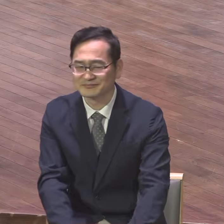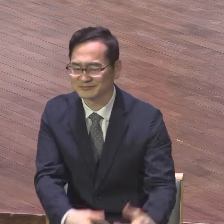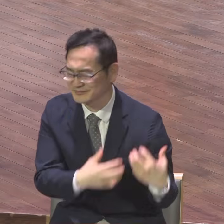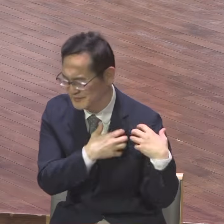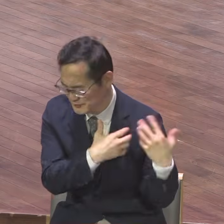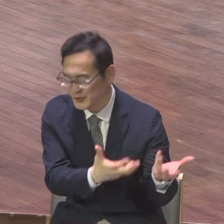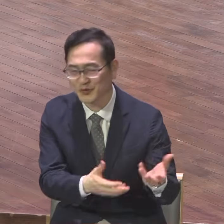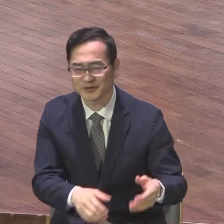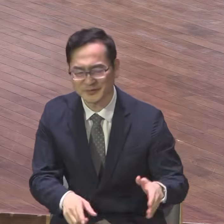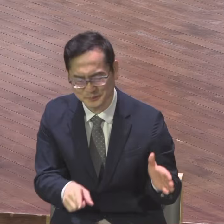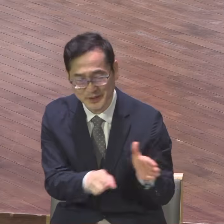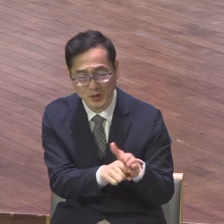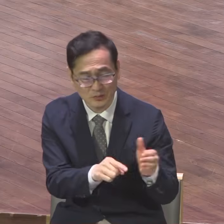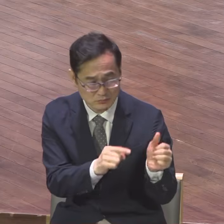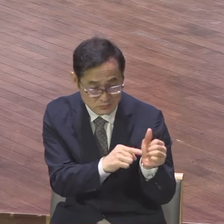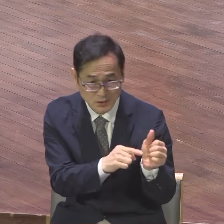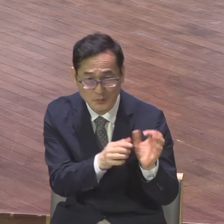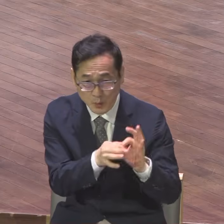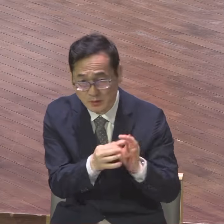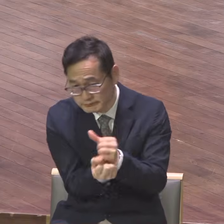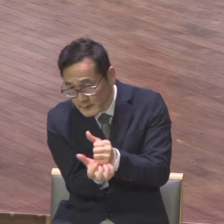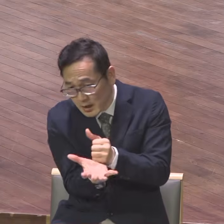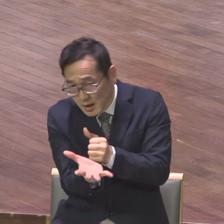교인들의 마음을 시원케 해.